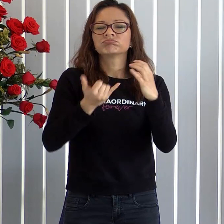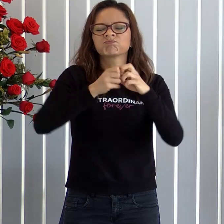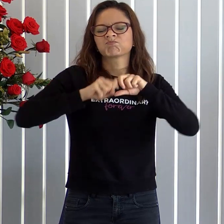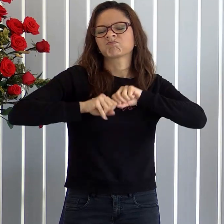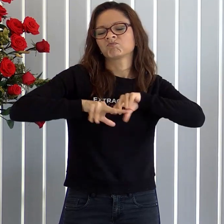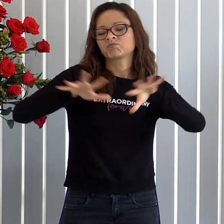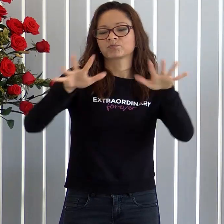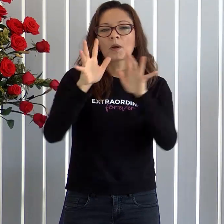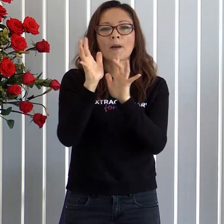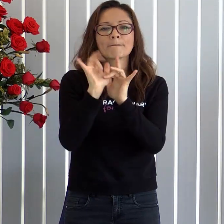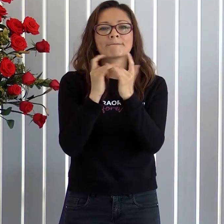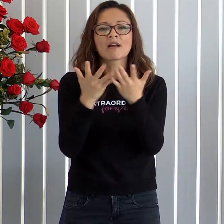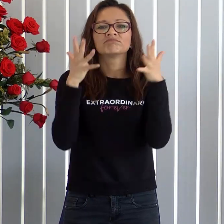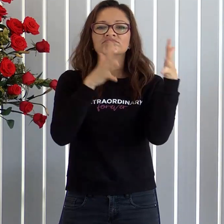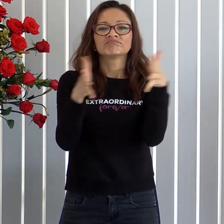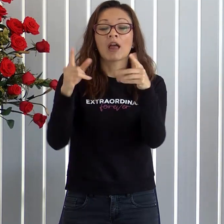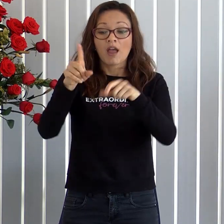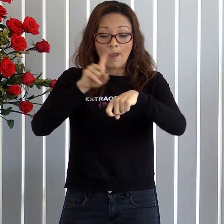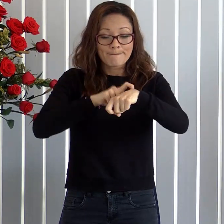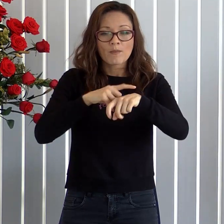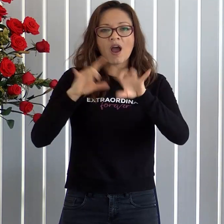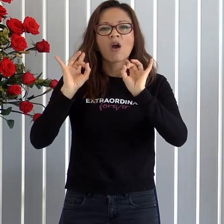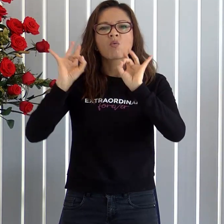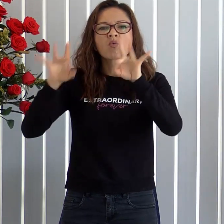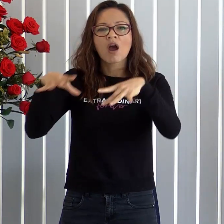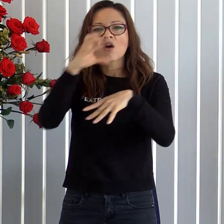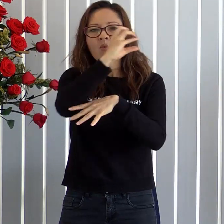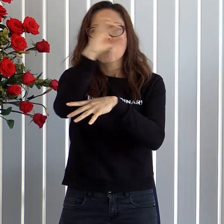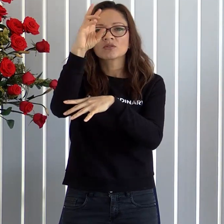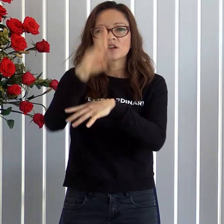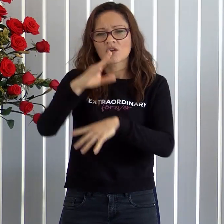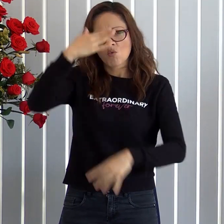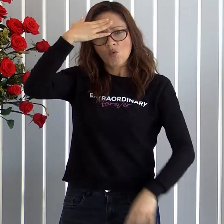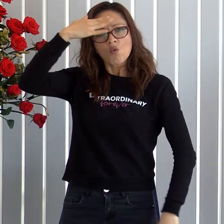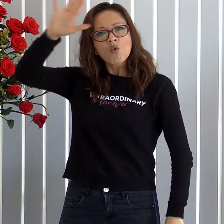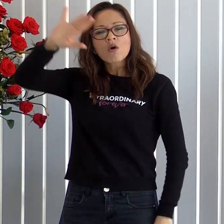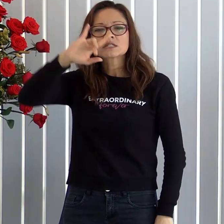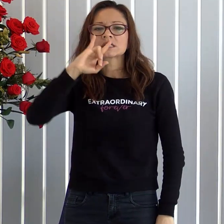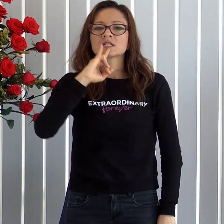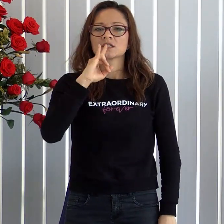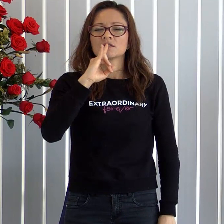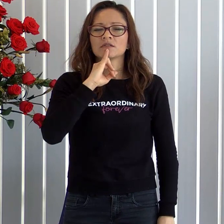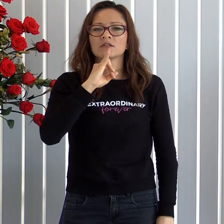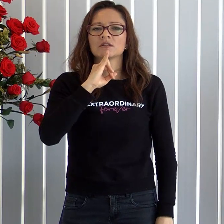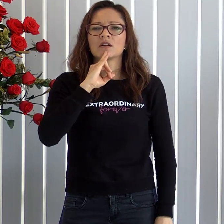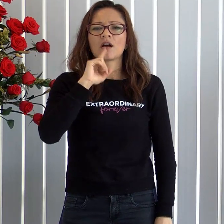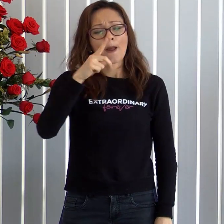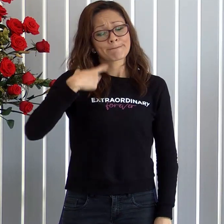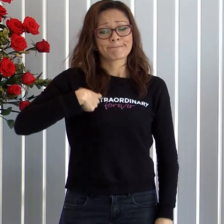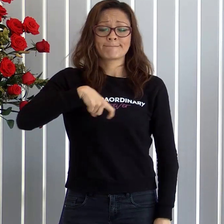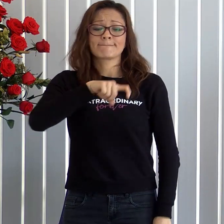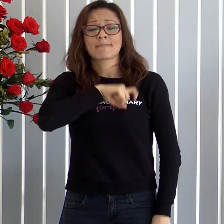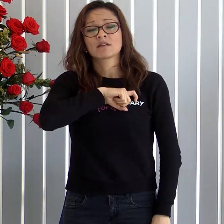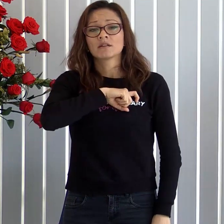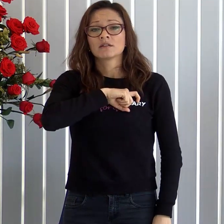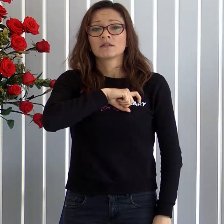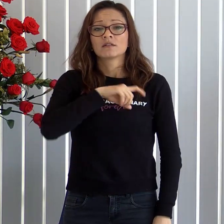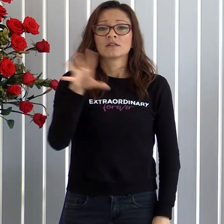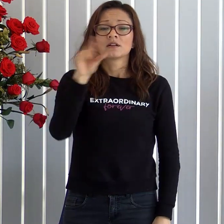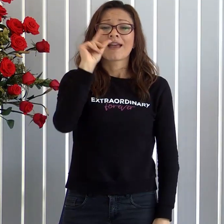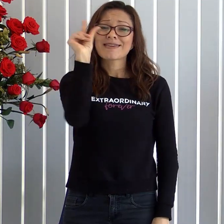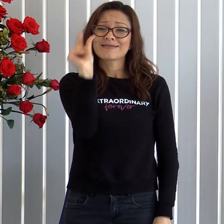en Australia, Señor, en Costa Rica, Padre Celestial, en Cuba, en Estados Unidos, Señor, en España, Señor,